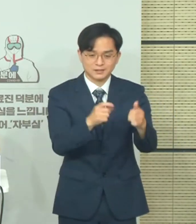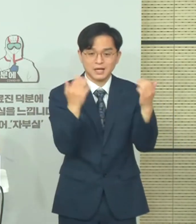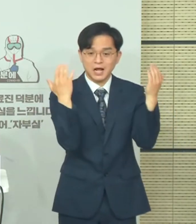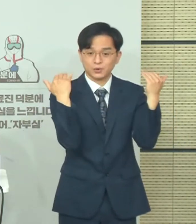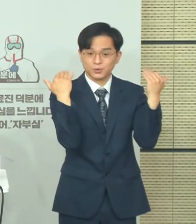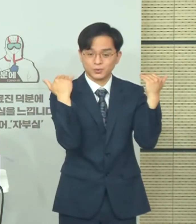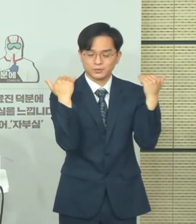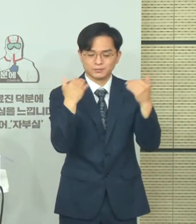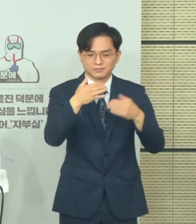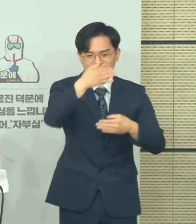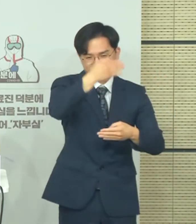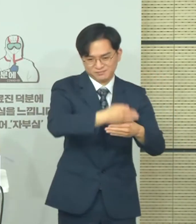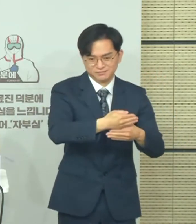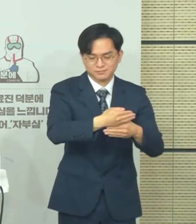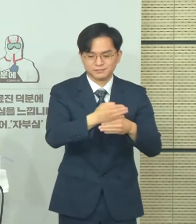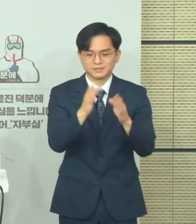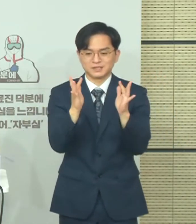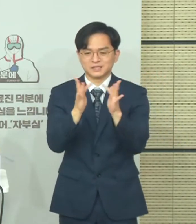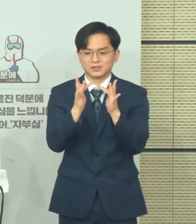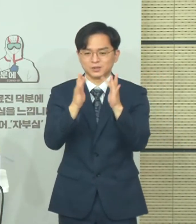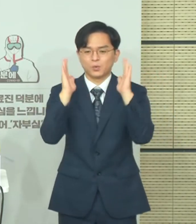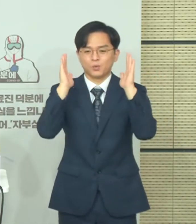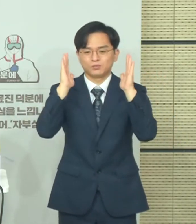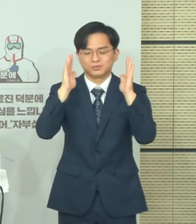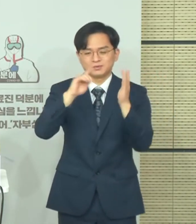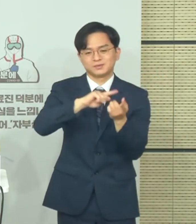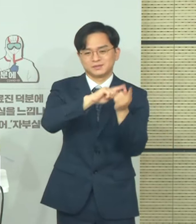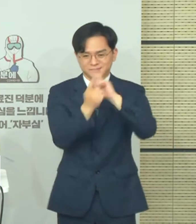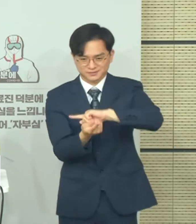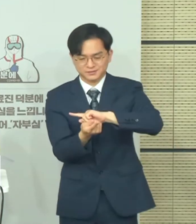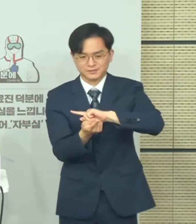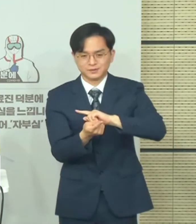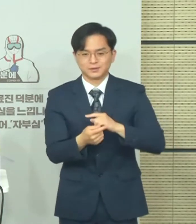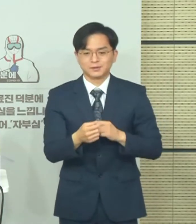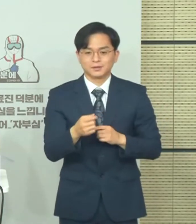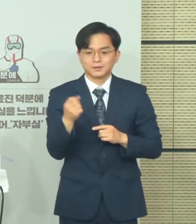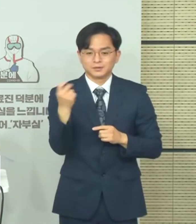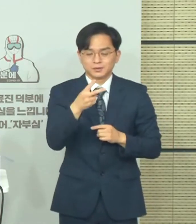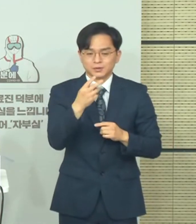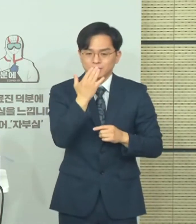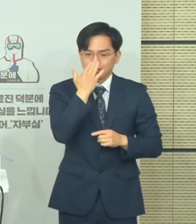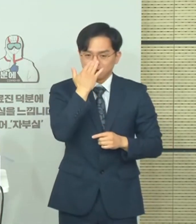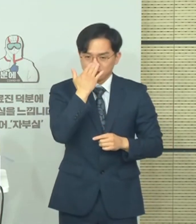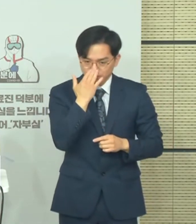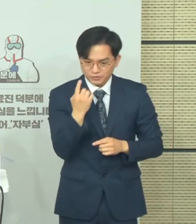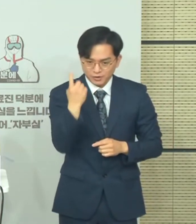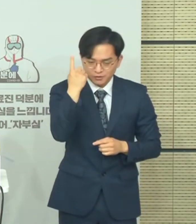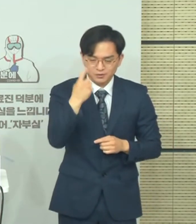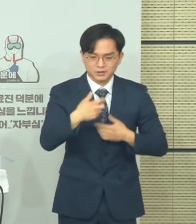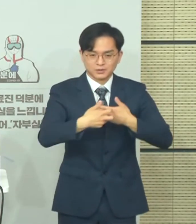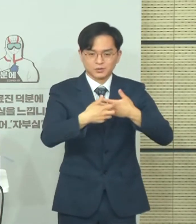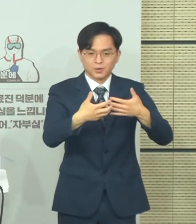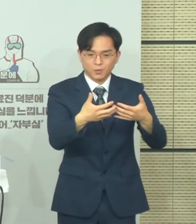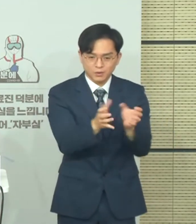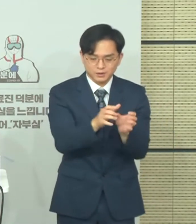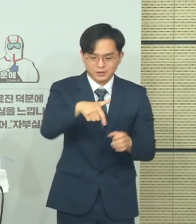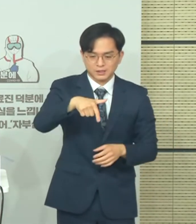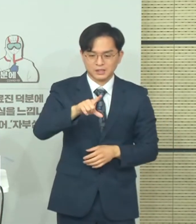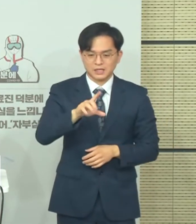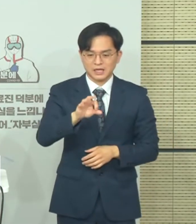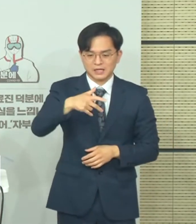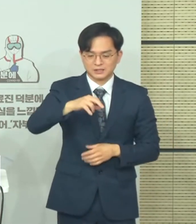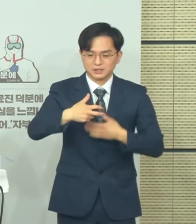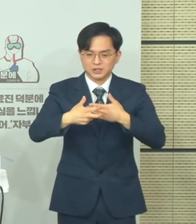수업 으로 전환하고 확산에 대비하여 순천 어려움과 강진읍 의원 덩 감염병 전담 병원 병상